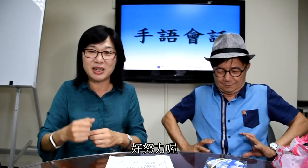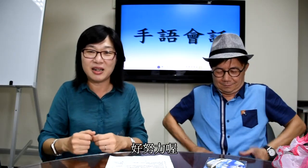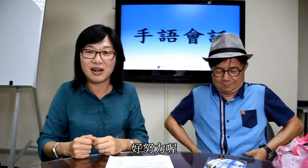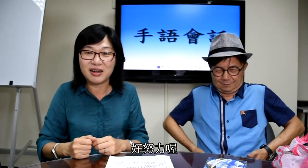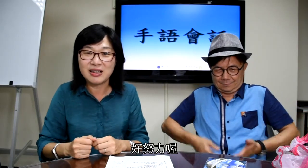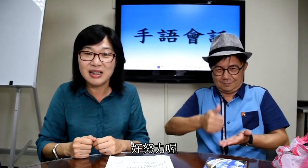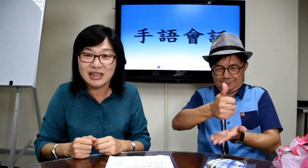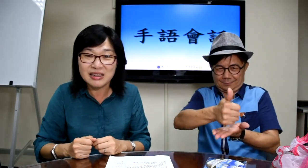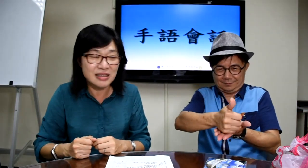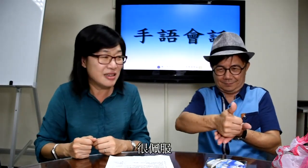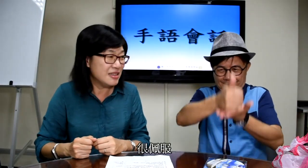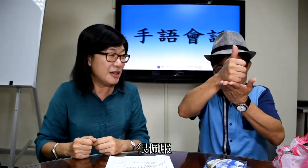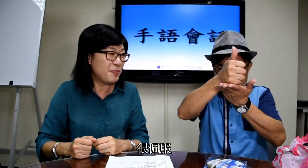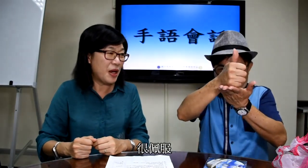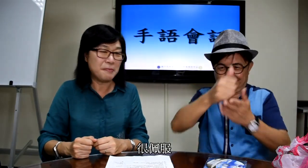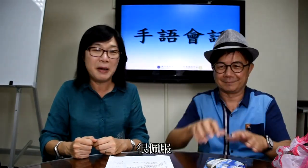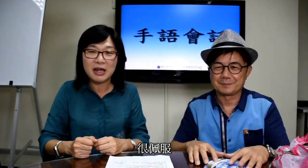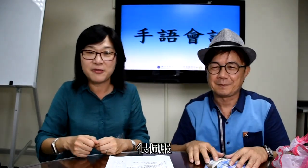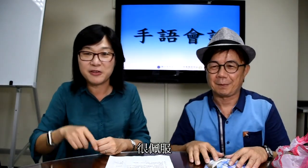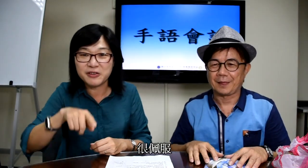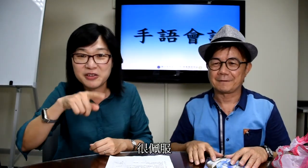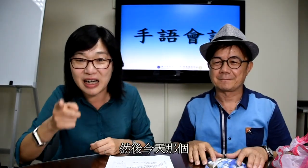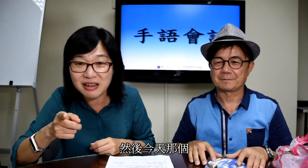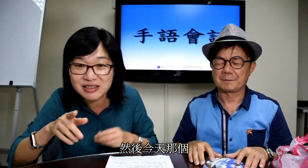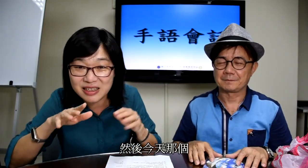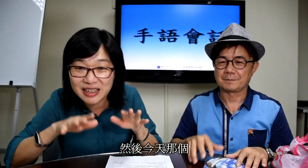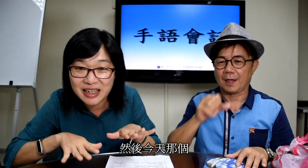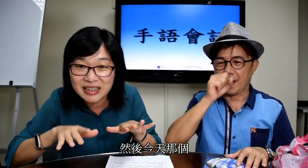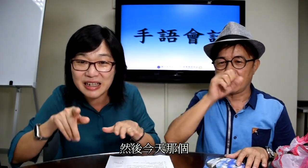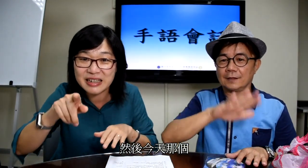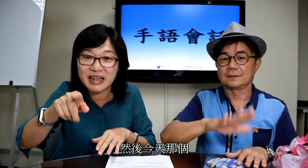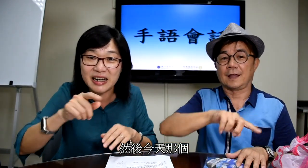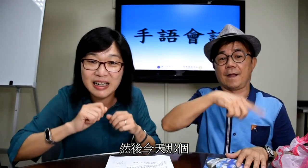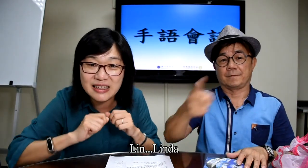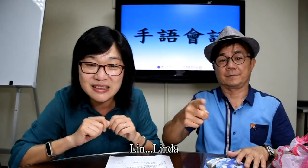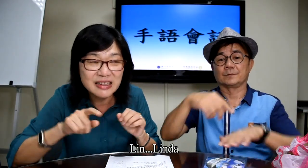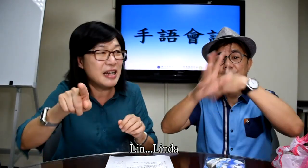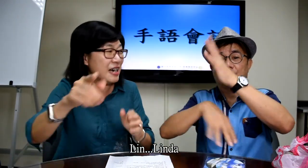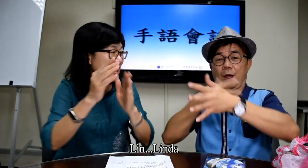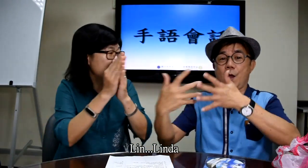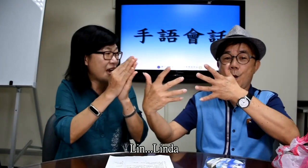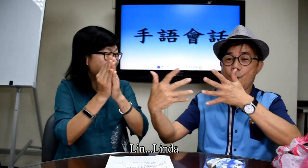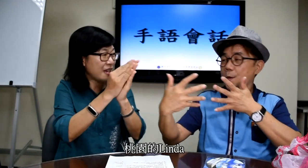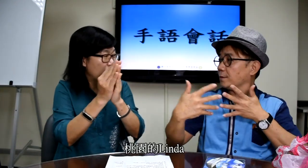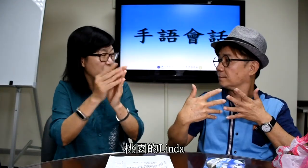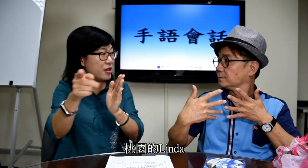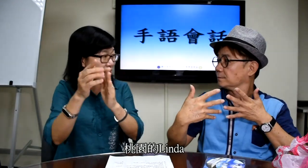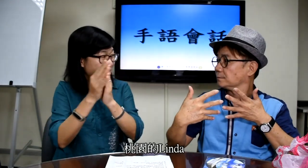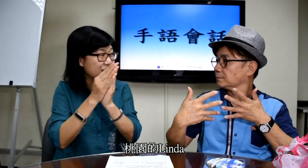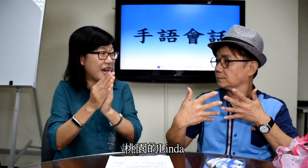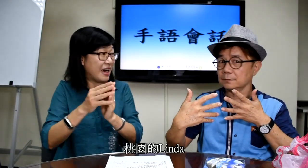哦，很佩服。然后今天那个Linda 桃园的 Linda